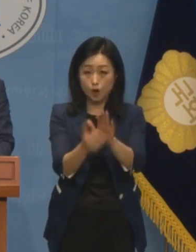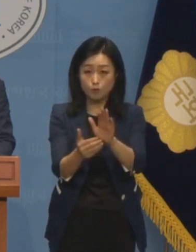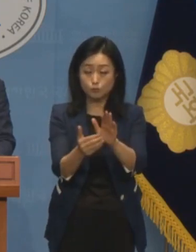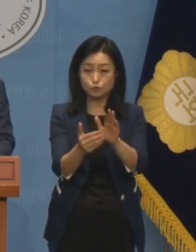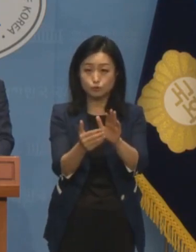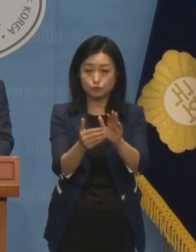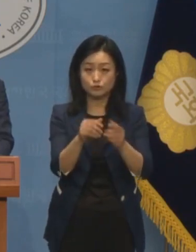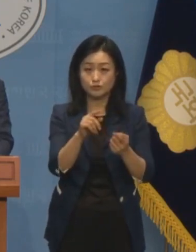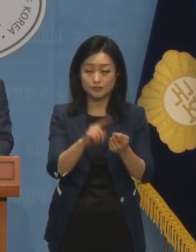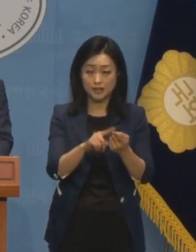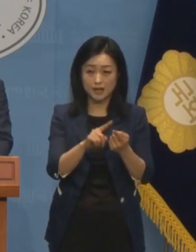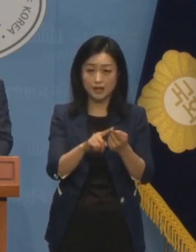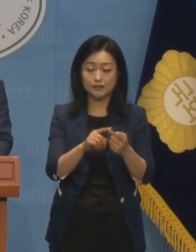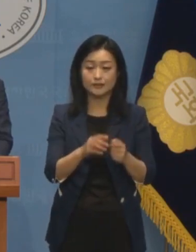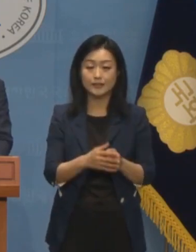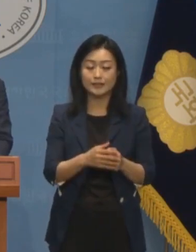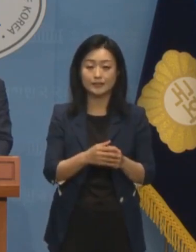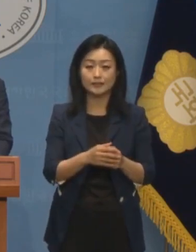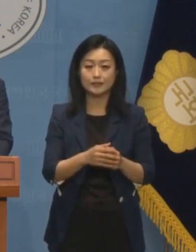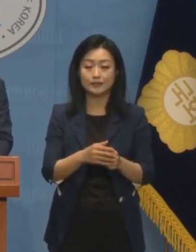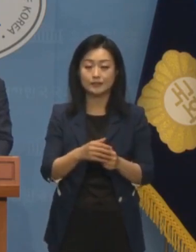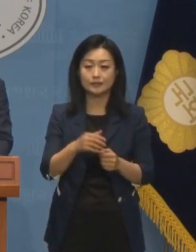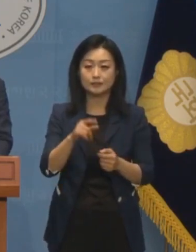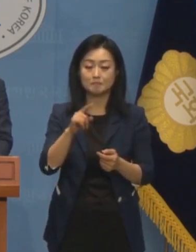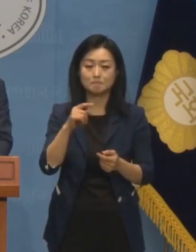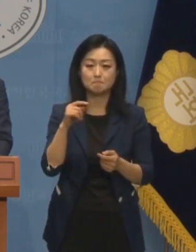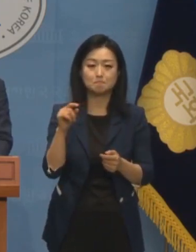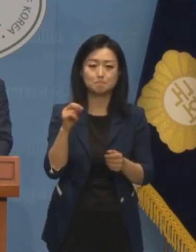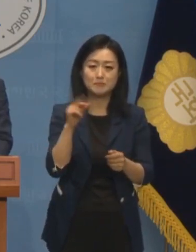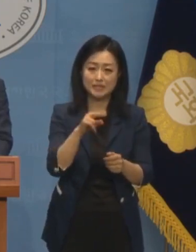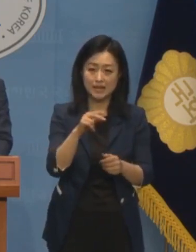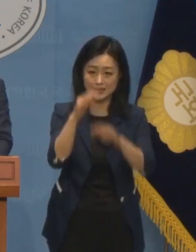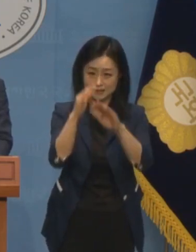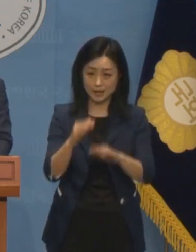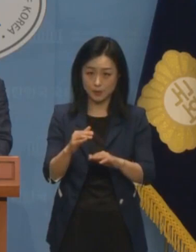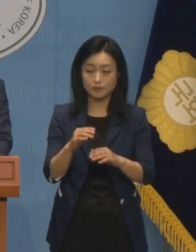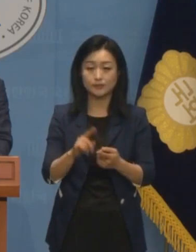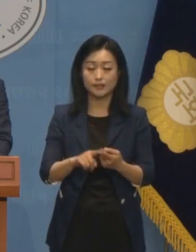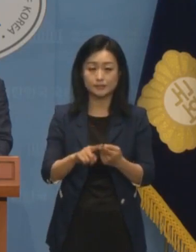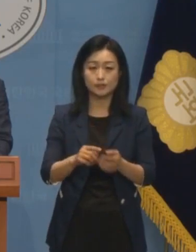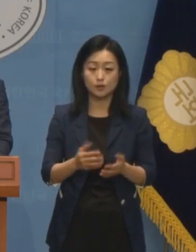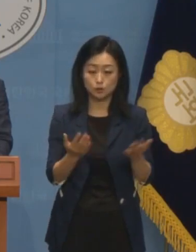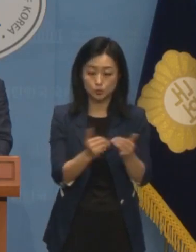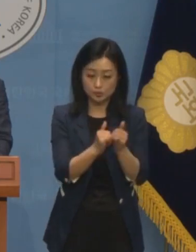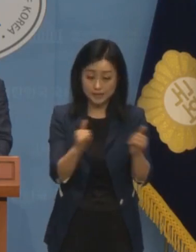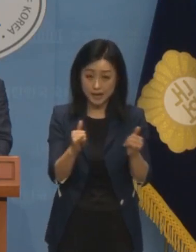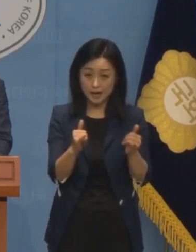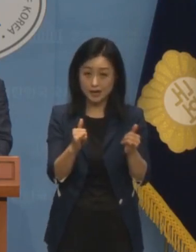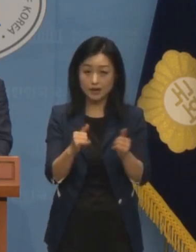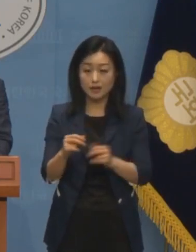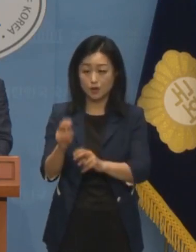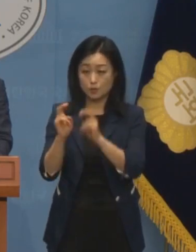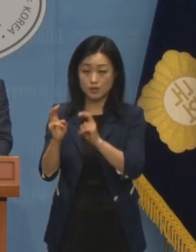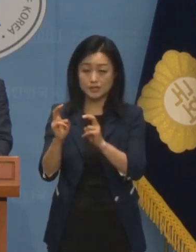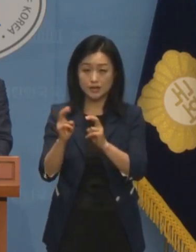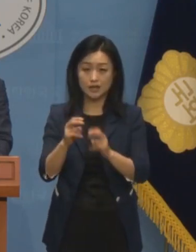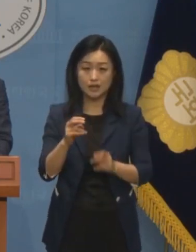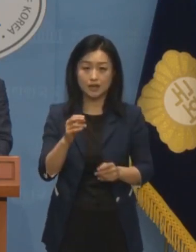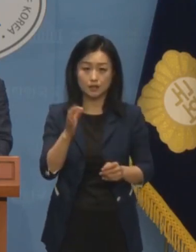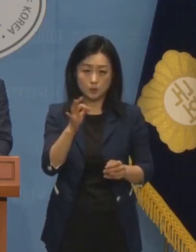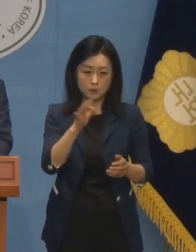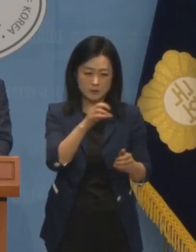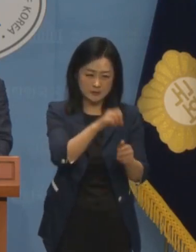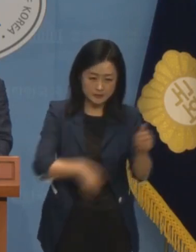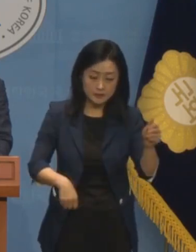술책이라고 비난했습니다. 손배 가압류로 고통받고 있는 노동자들의 비참한 삶을 조금이라도